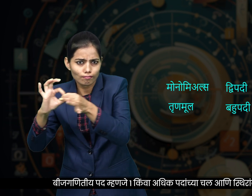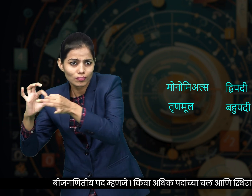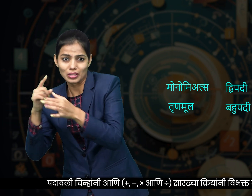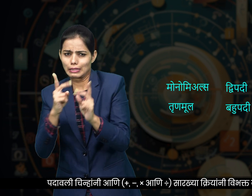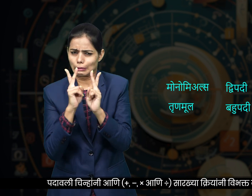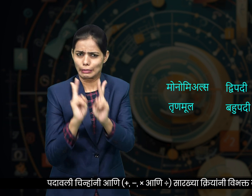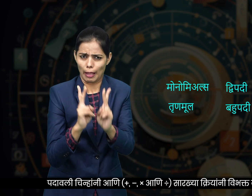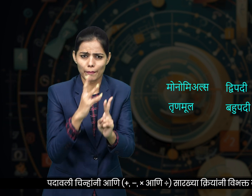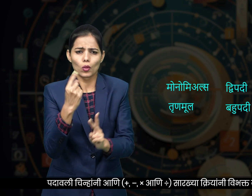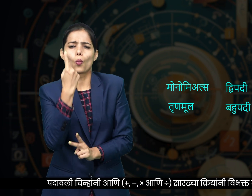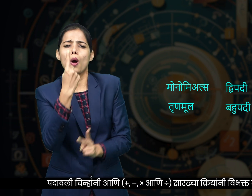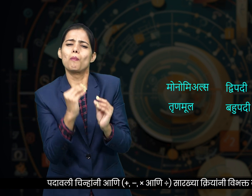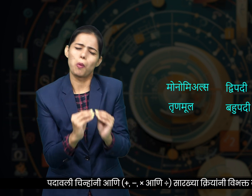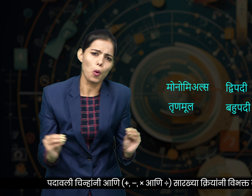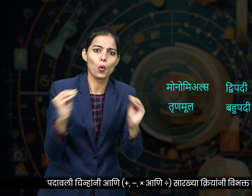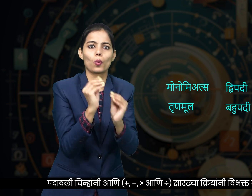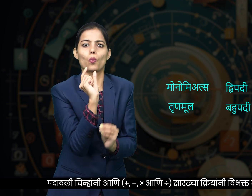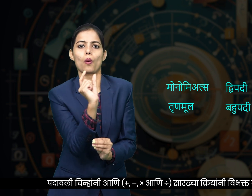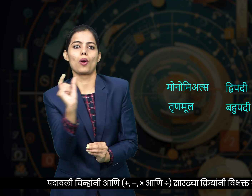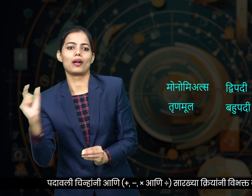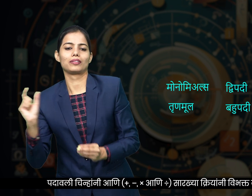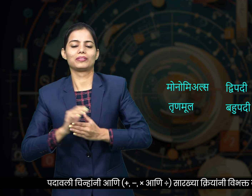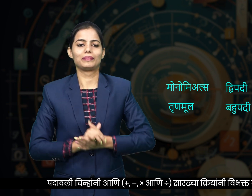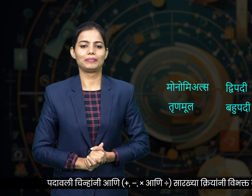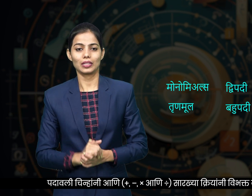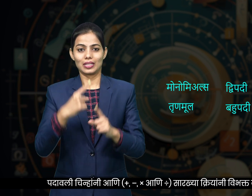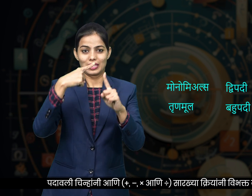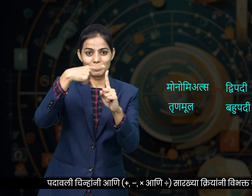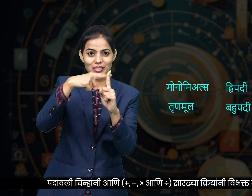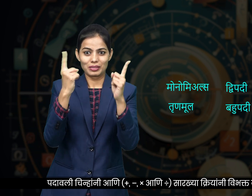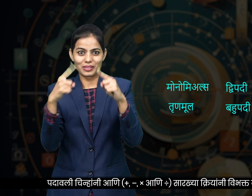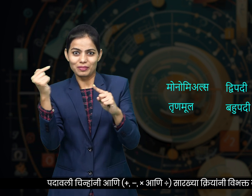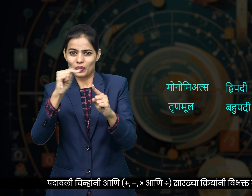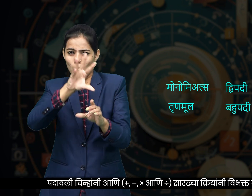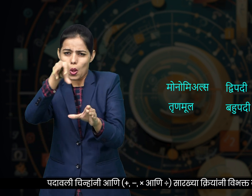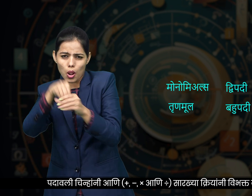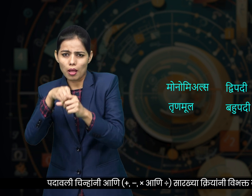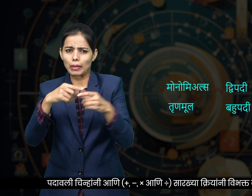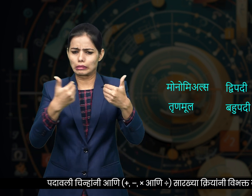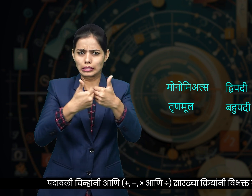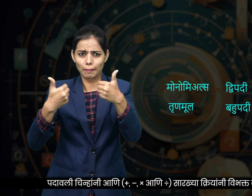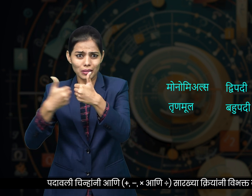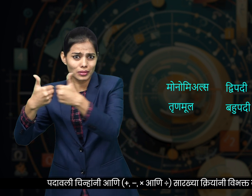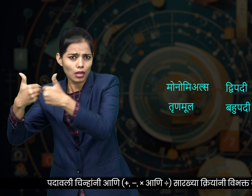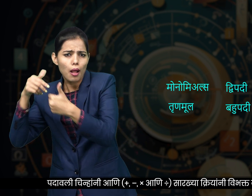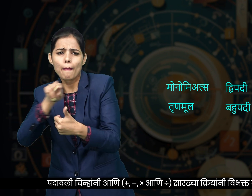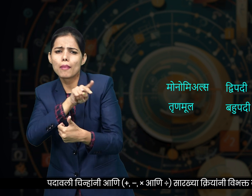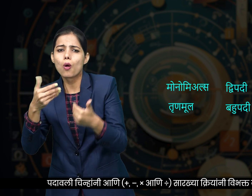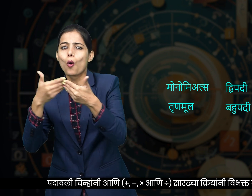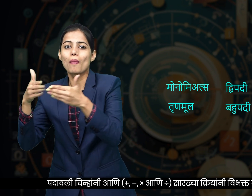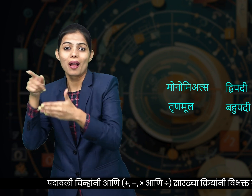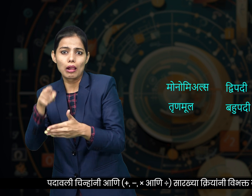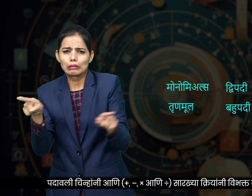मिश्रण. पदावली चिन्हांनी आणि बेरीज, वजाबाकी, गुणाकार आणि भागाकार यासारख्या क्रियांनी विभक्त केल्या